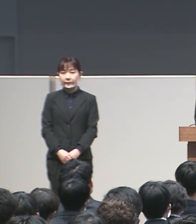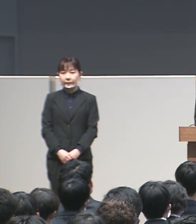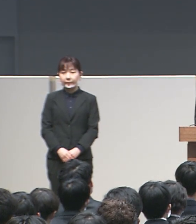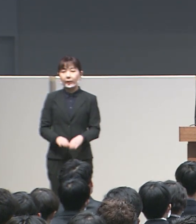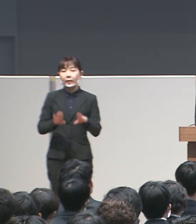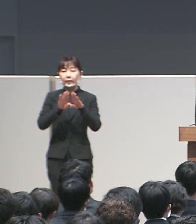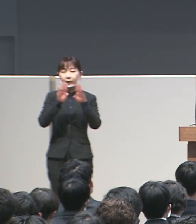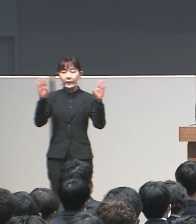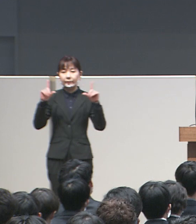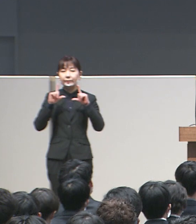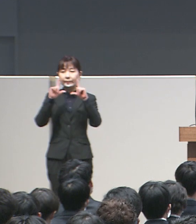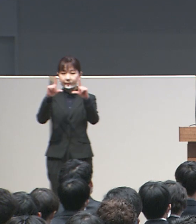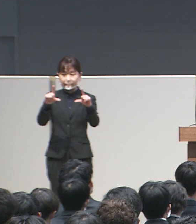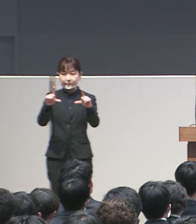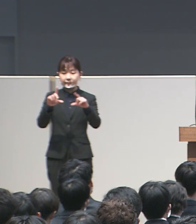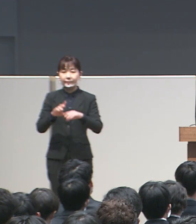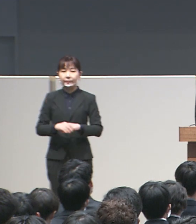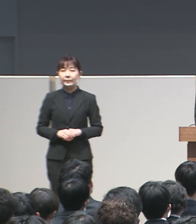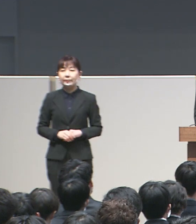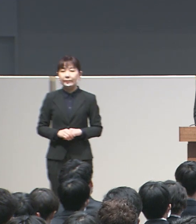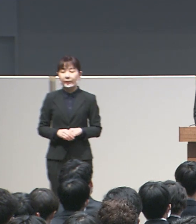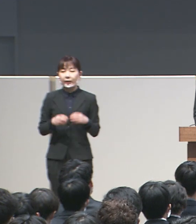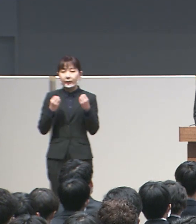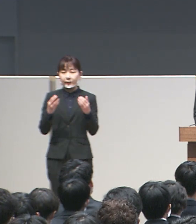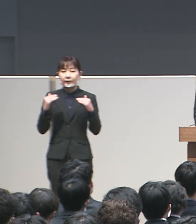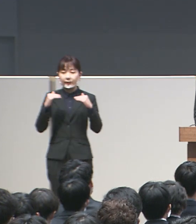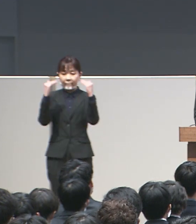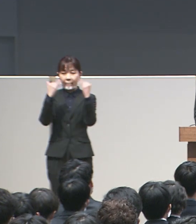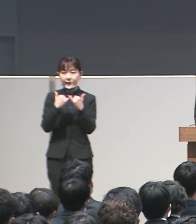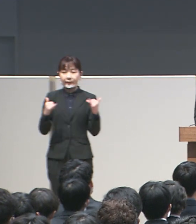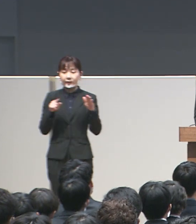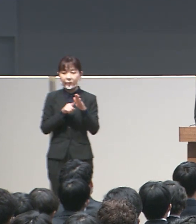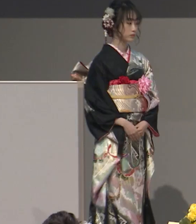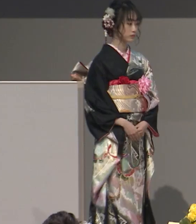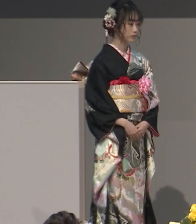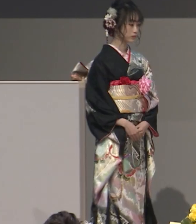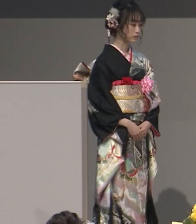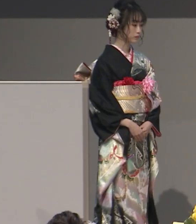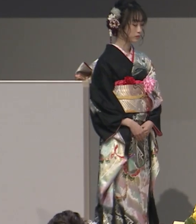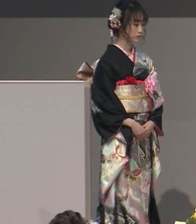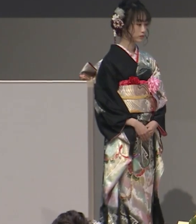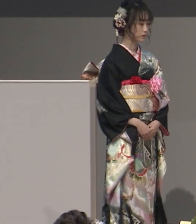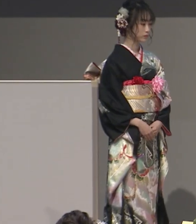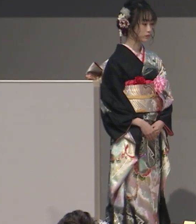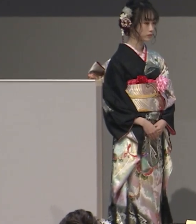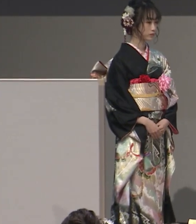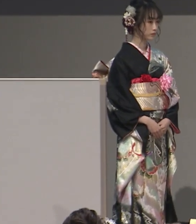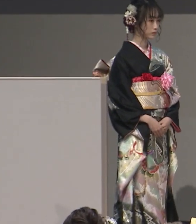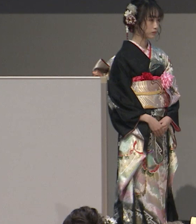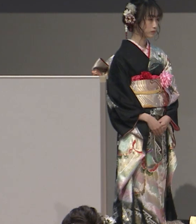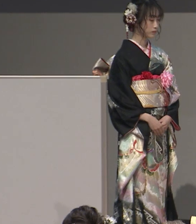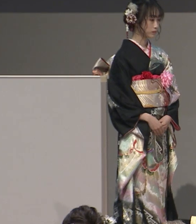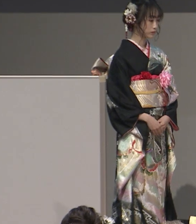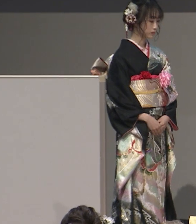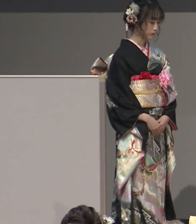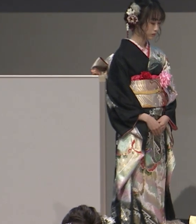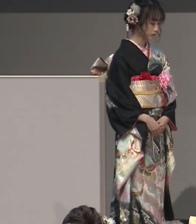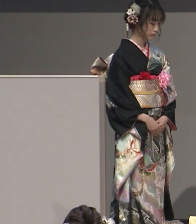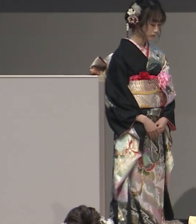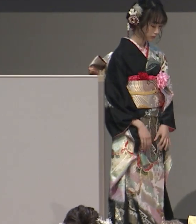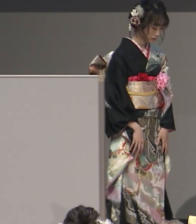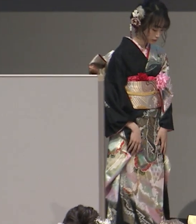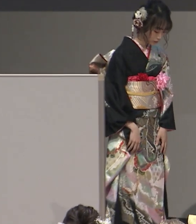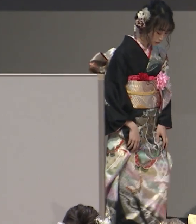開式宣言新成人を代表し浦野葵さんより